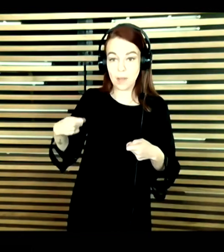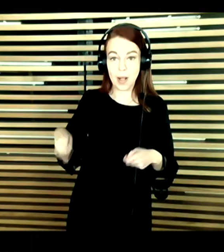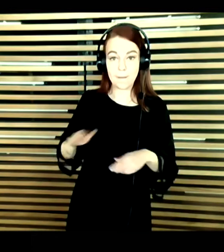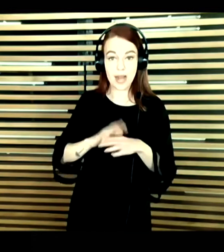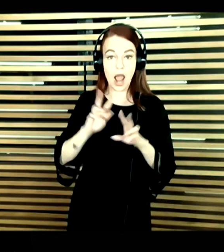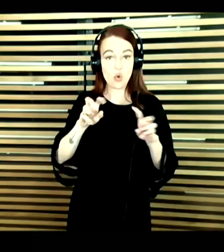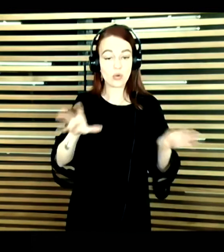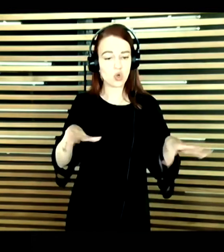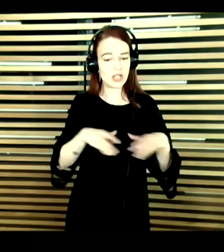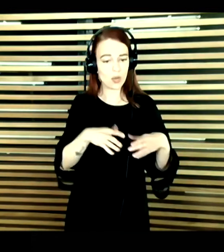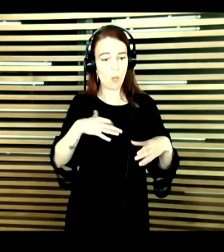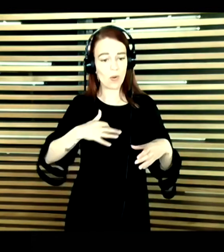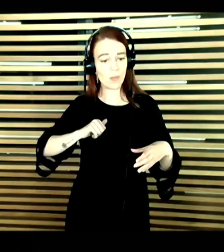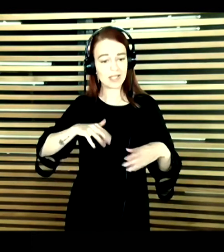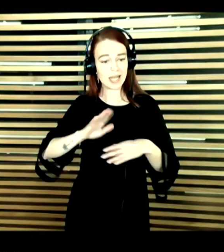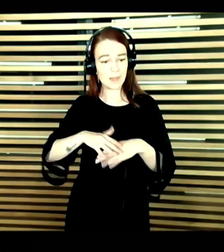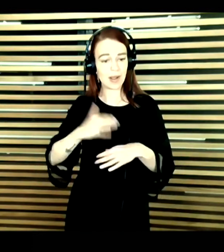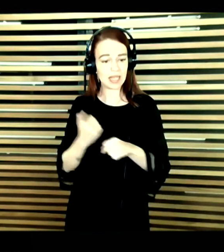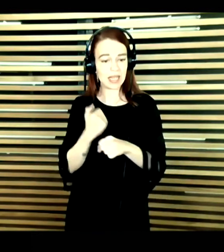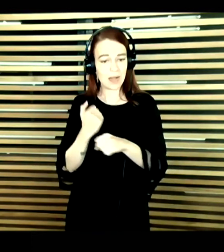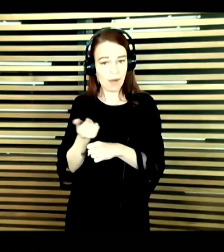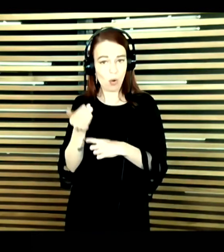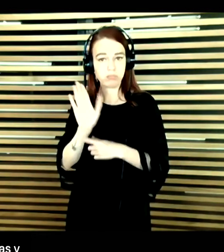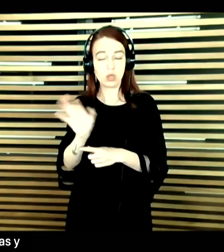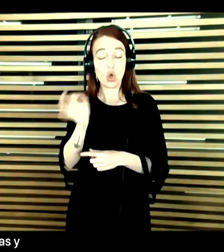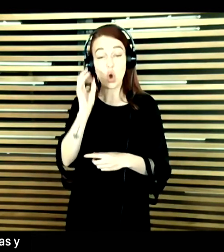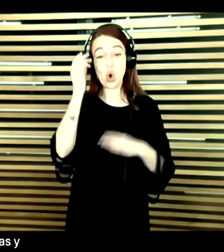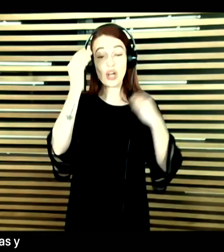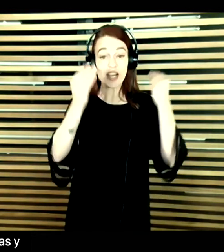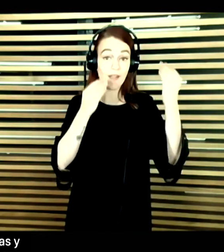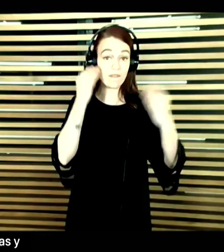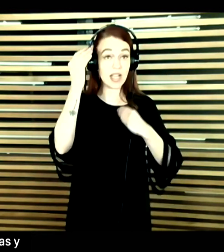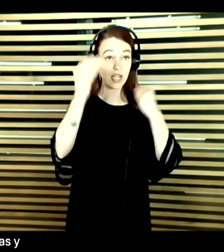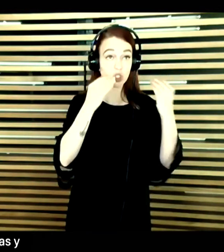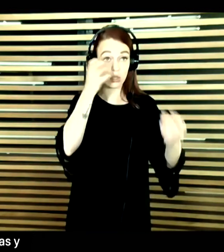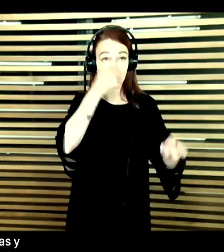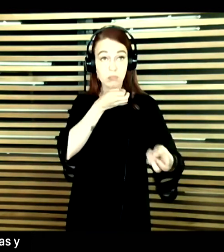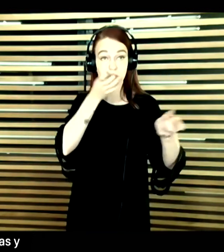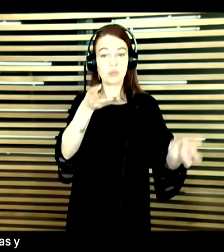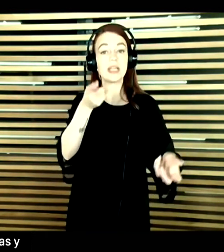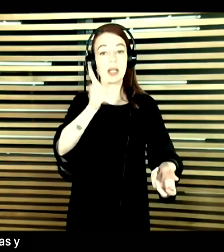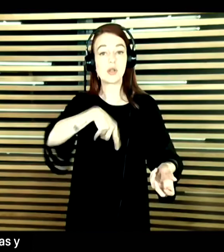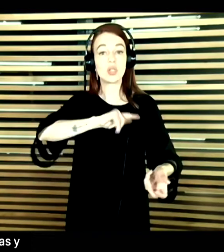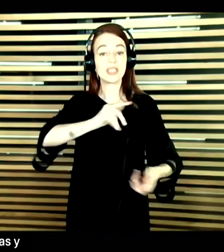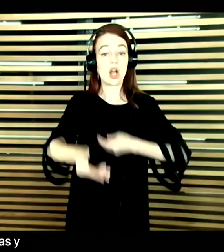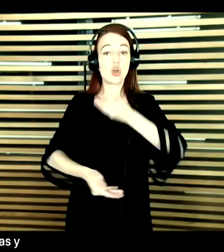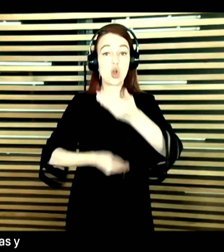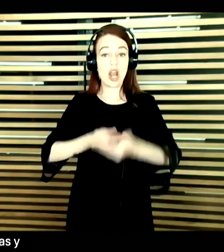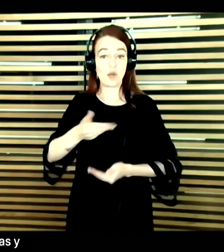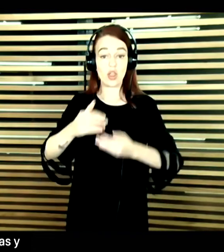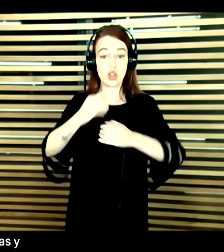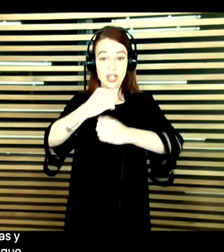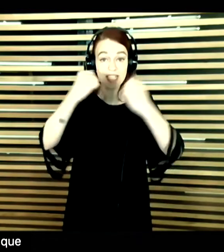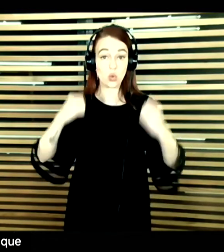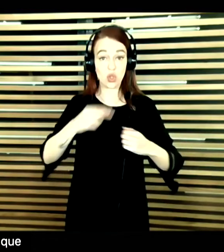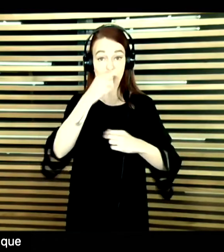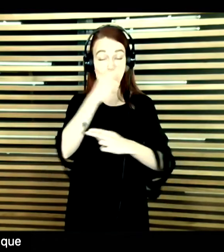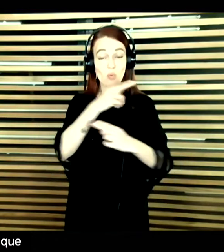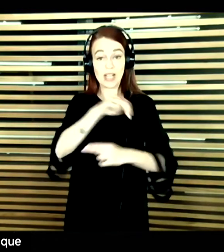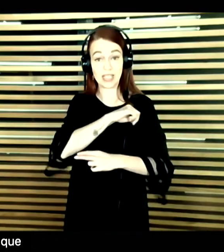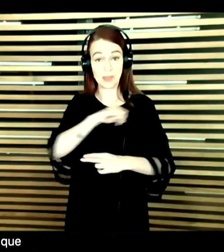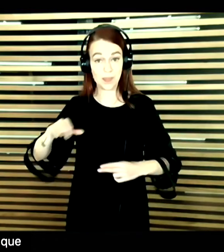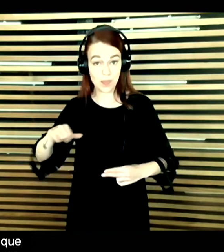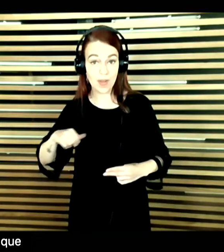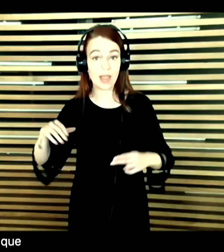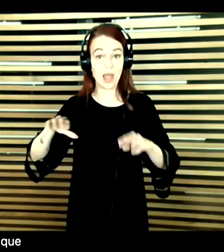trabajos y o plantearnos sus reflexiones y también mejorar nuestra colaboración con instituciones públicas y privadas